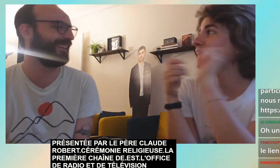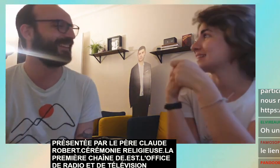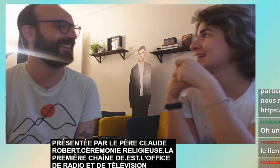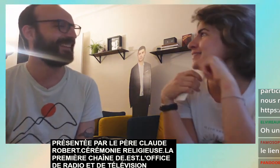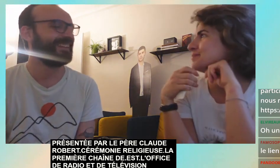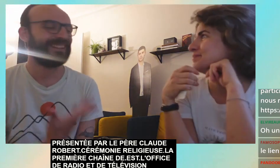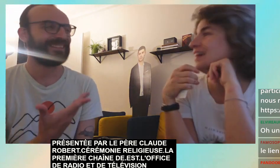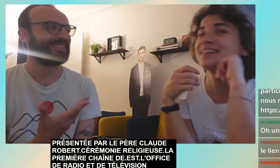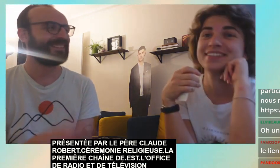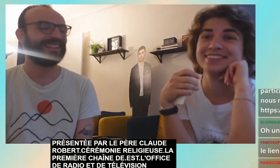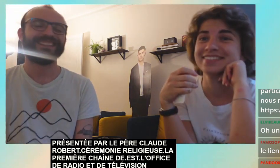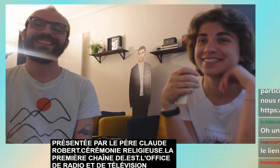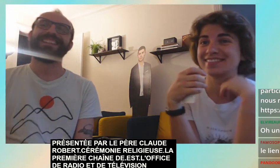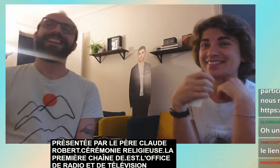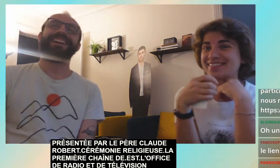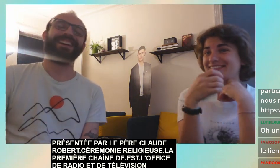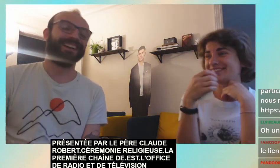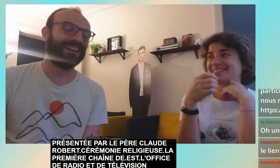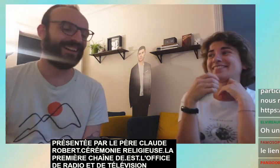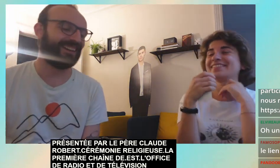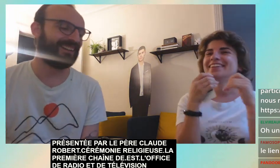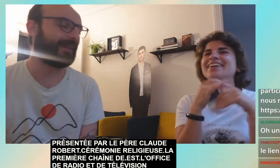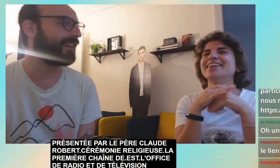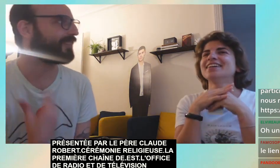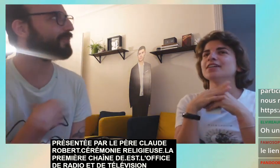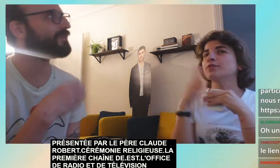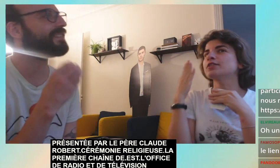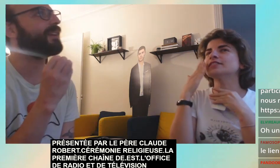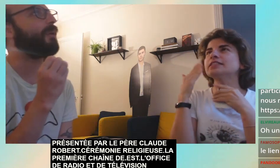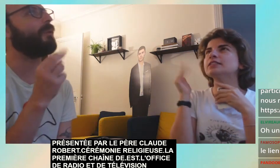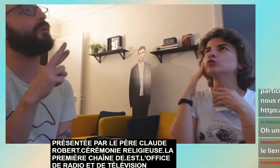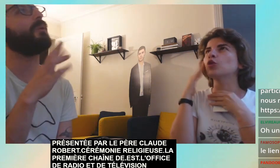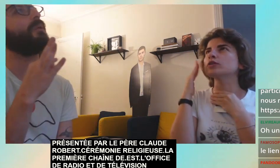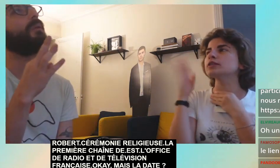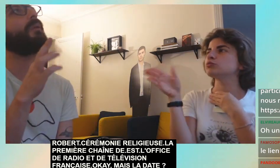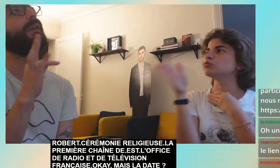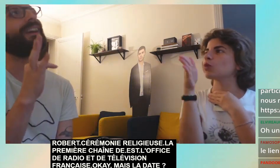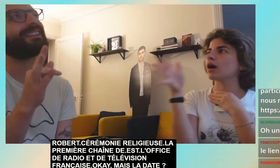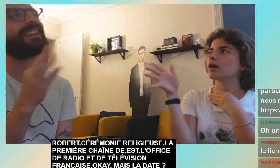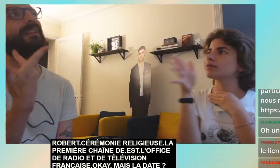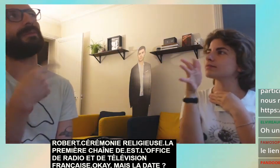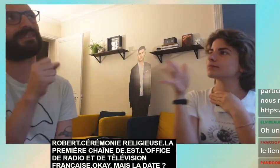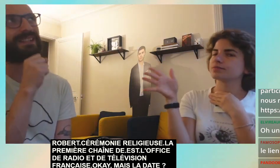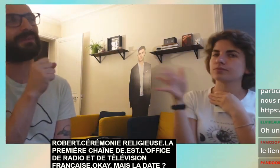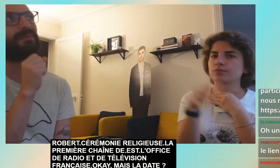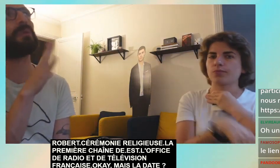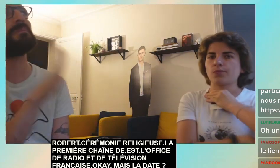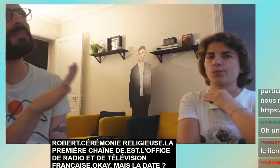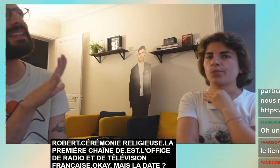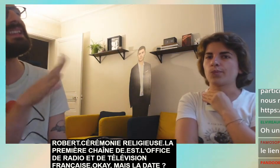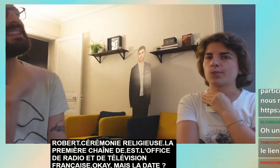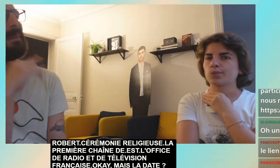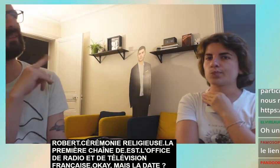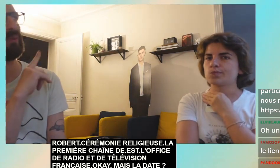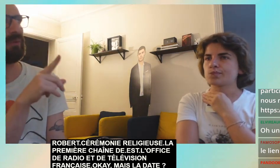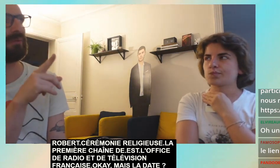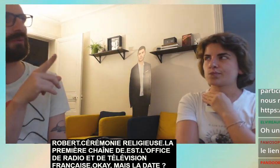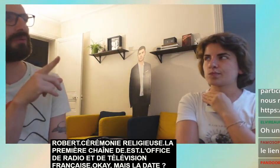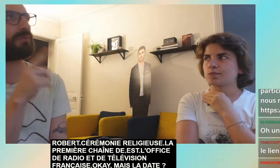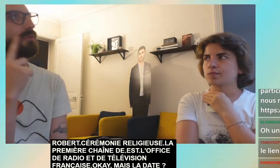la date attends, du coup, tu connais ORTF, c'est vieux, mais c'est pas trop vieux. Je